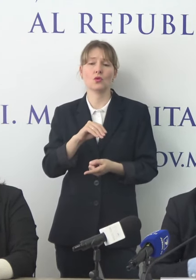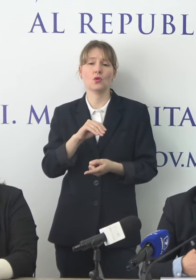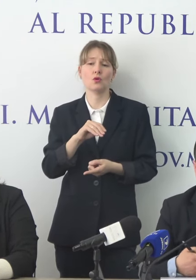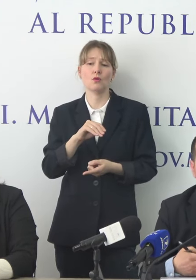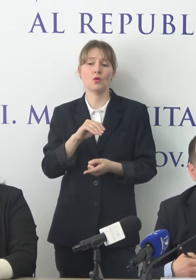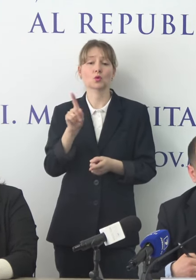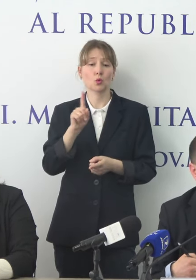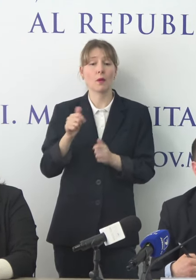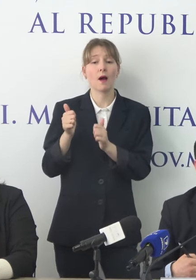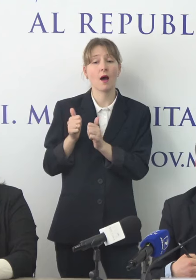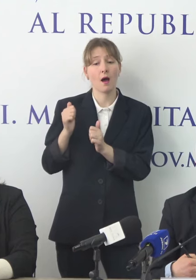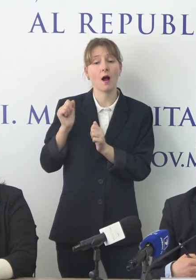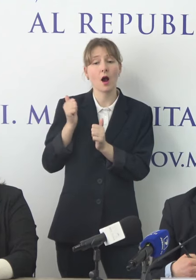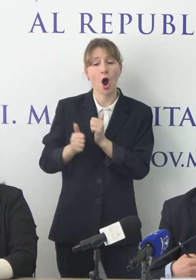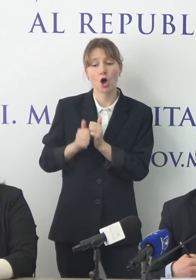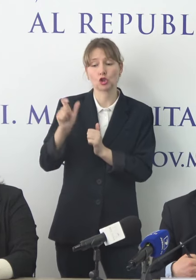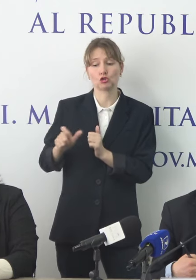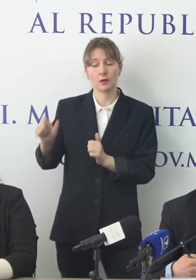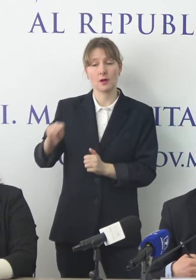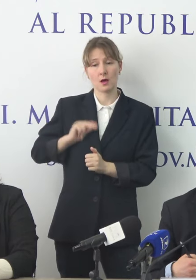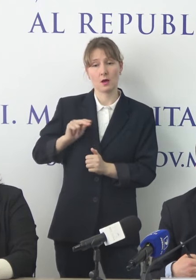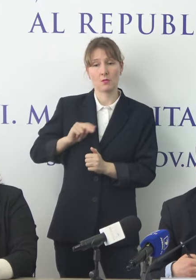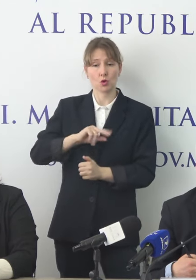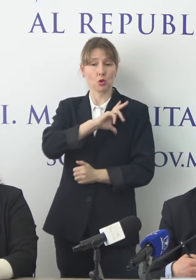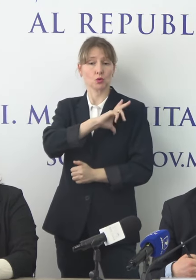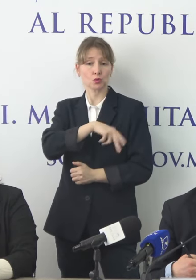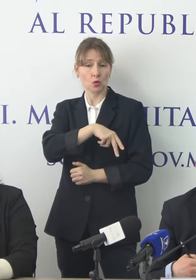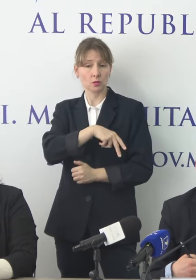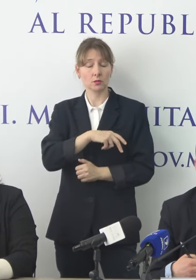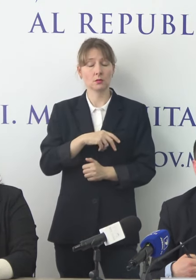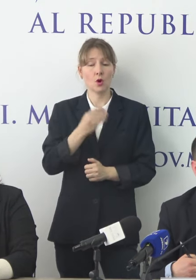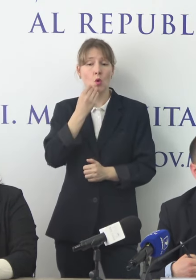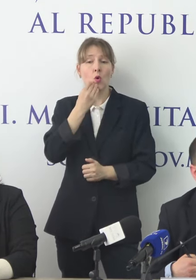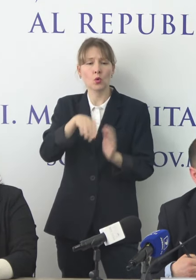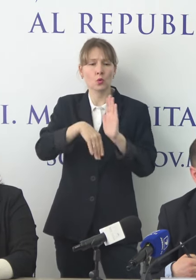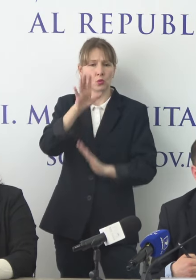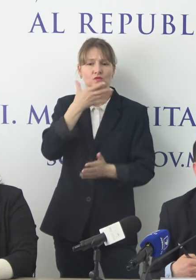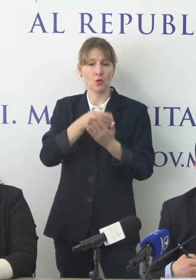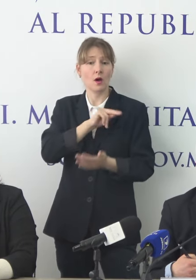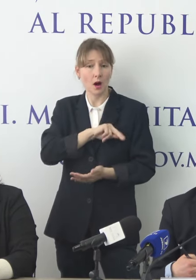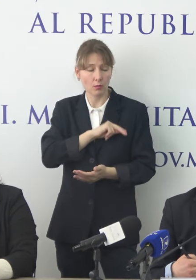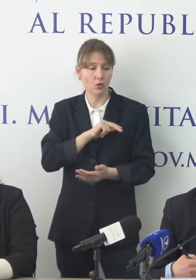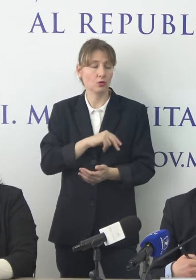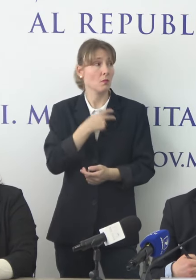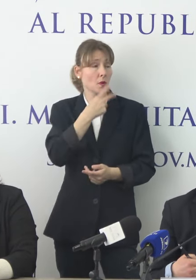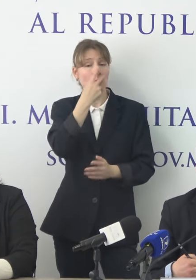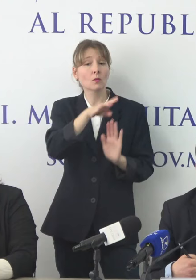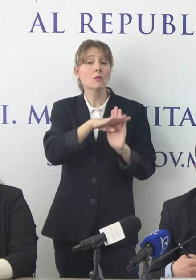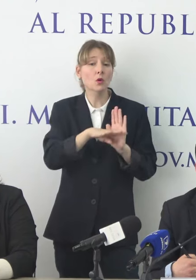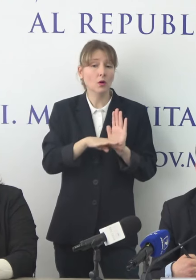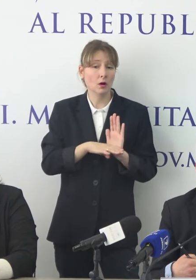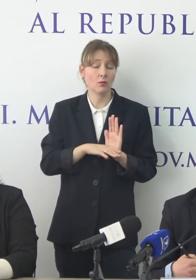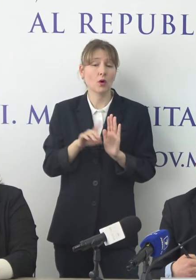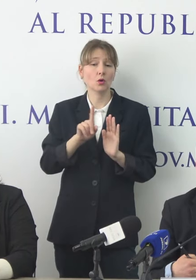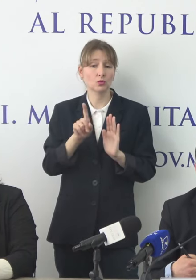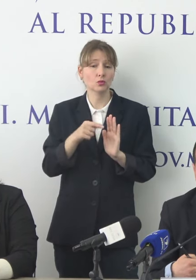linie, dar și noi, prin instrumentul pe care vă l-am prezentat, lunar, ne vom așeza cu